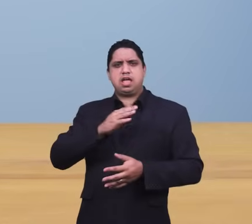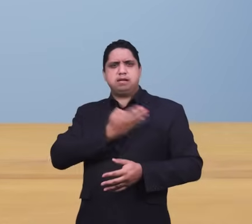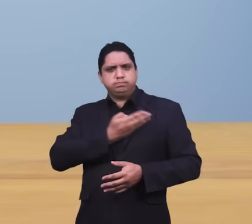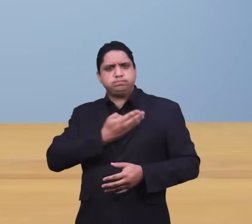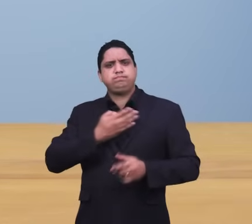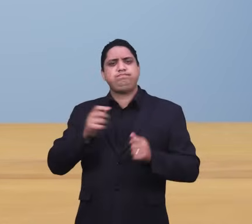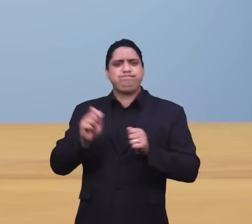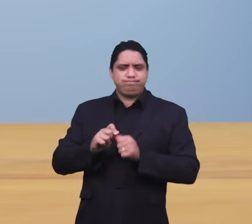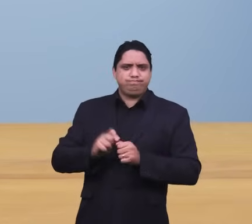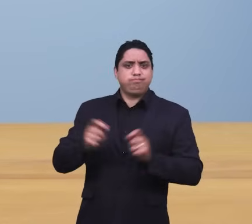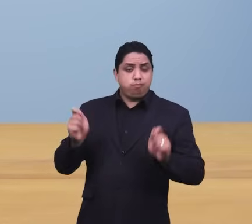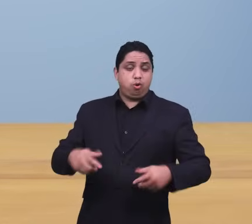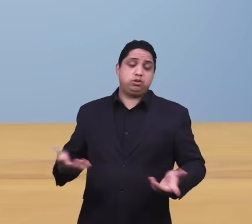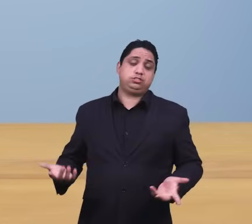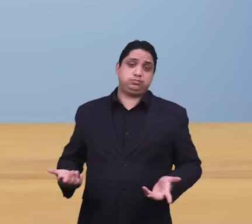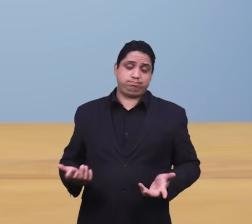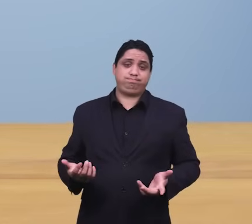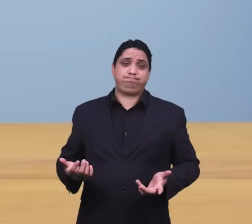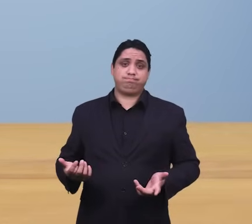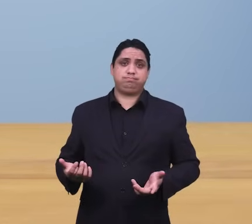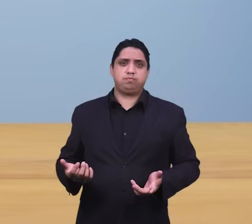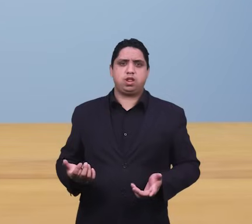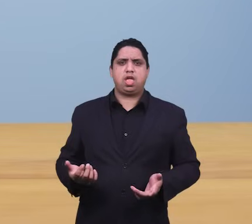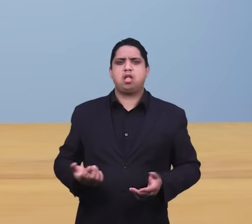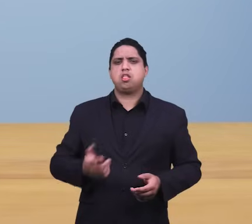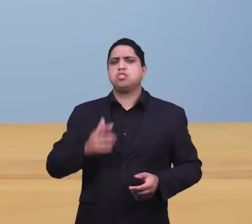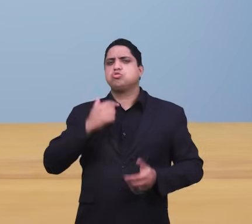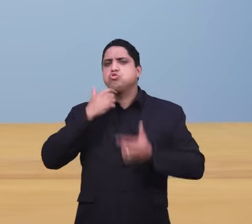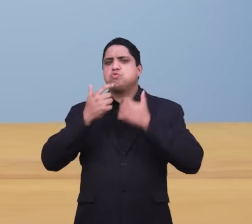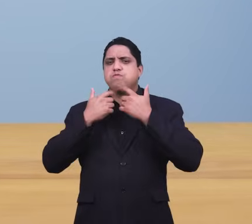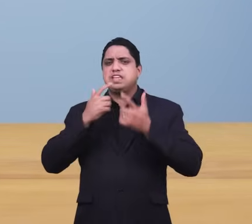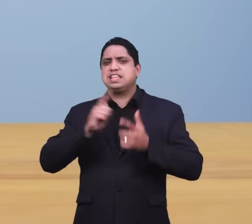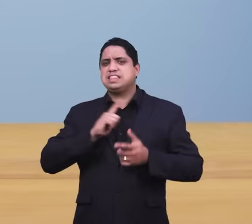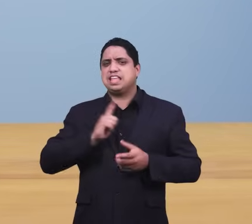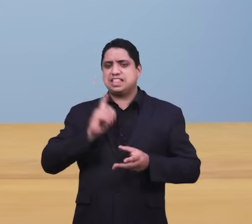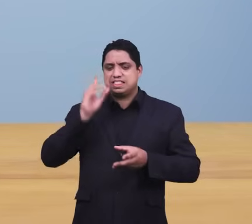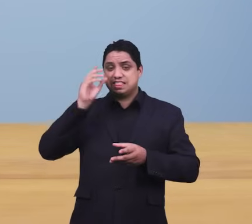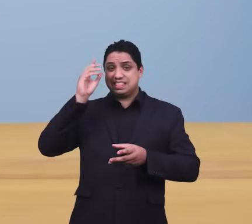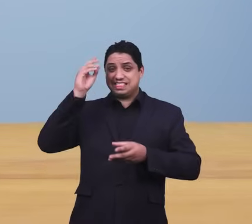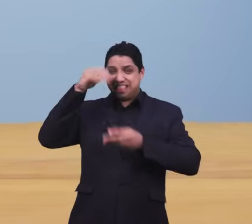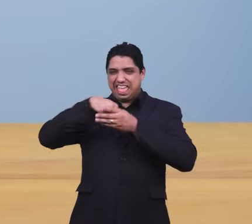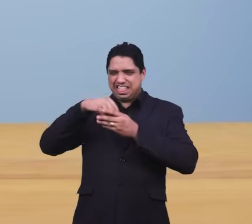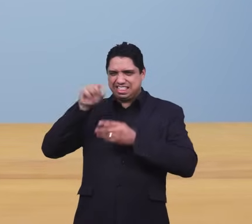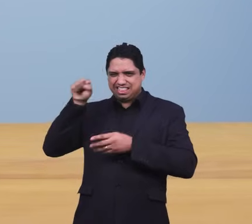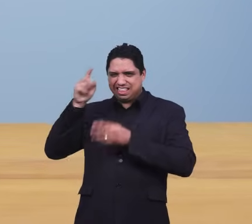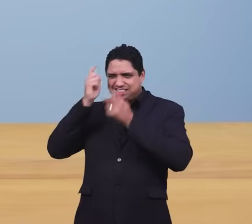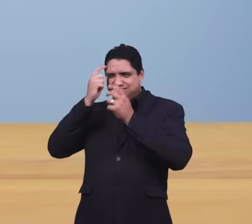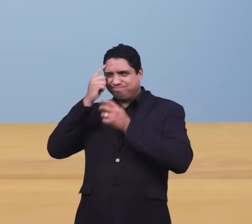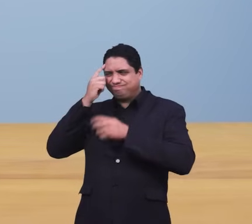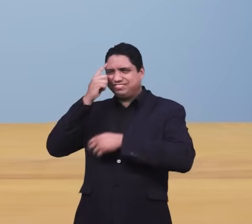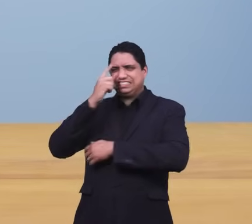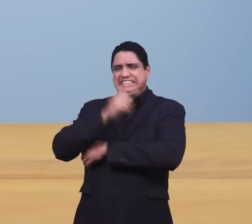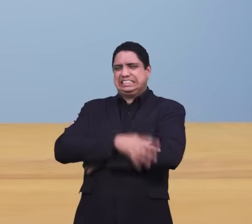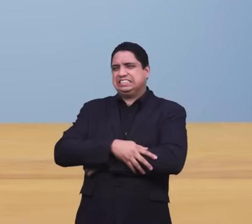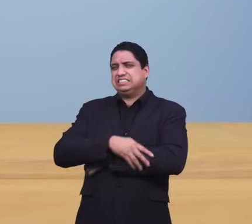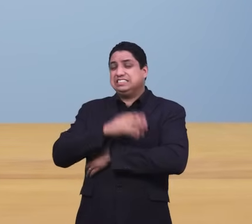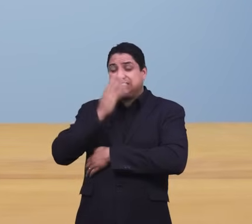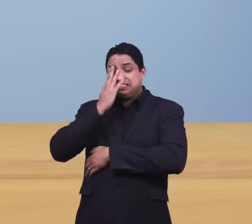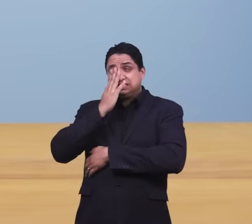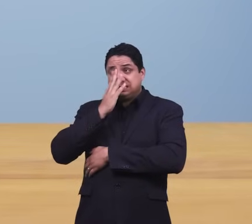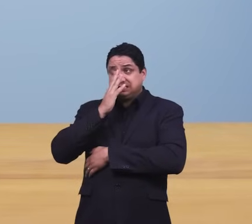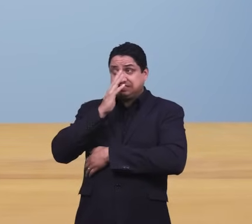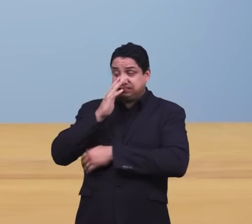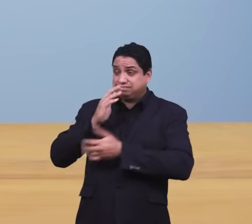fazer. E qual é uma dúvida que vem na cabeça dessas pessoas da família? E até